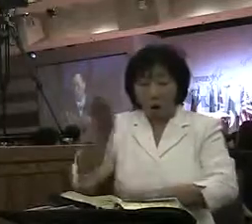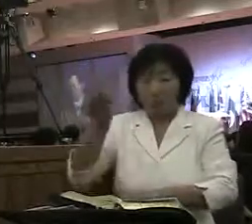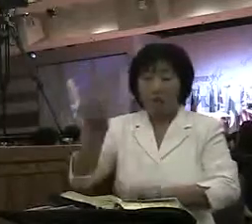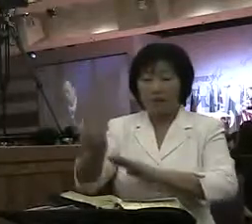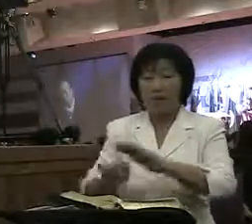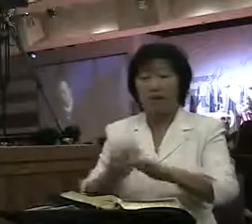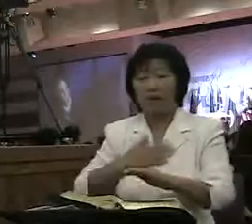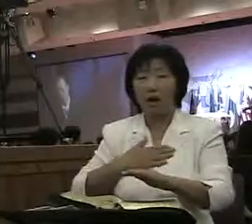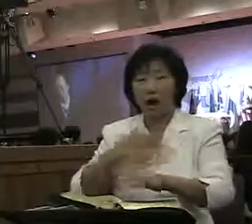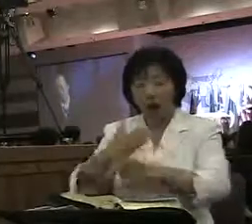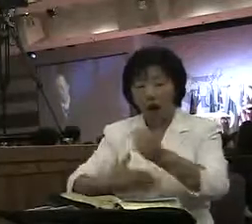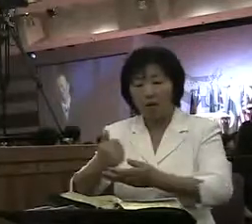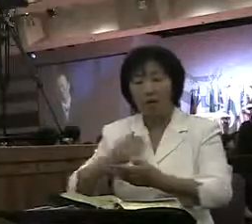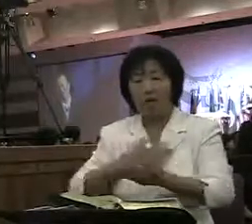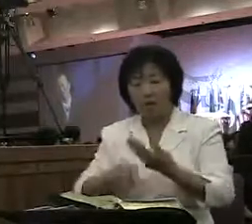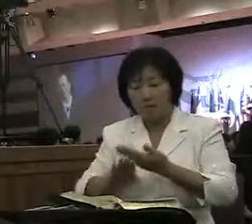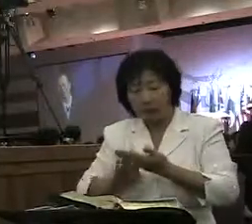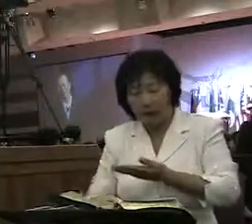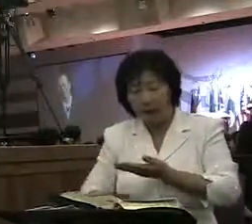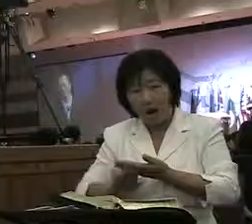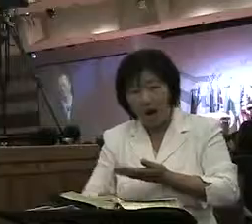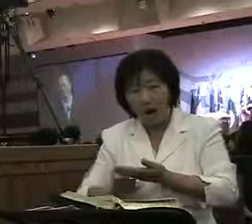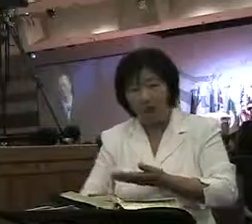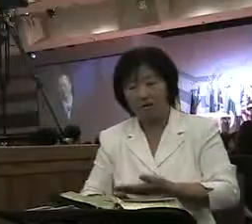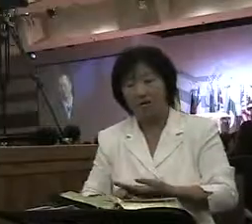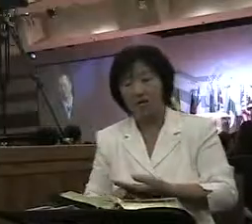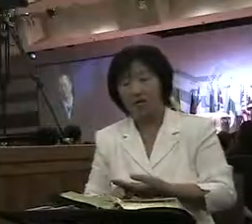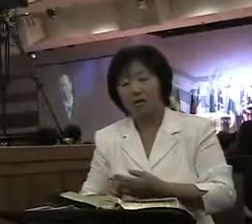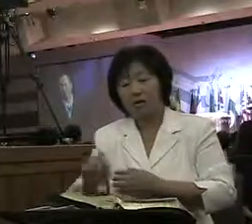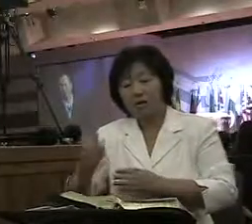하나님께서 우리를 낮추시는 것을 아시나요?